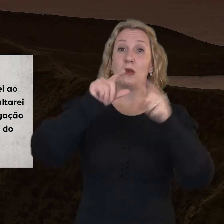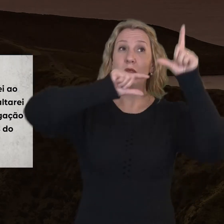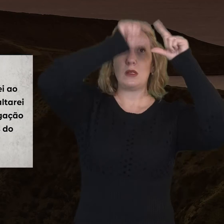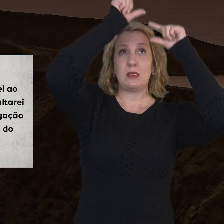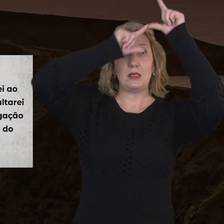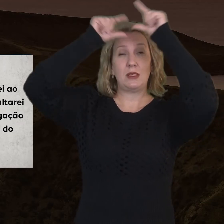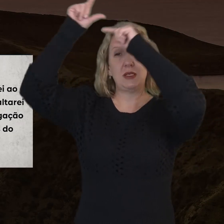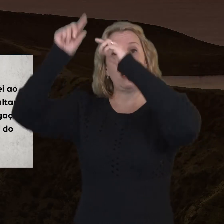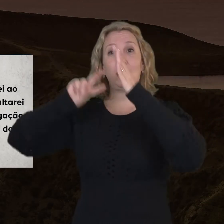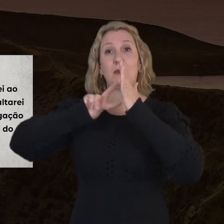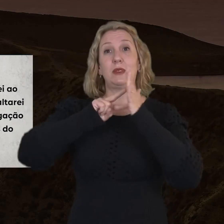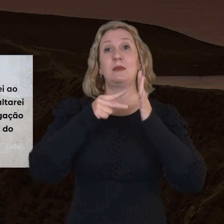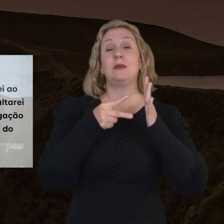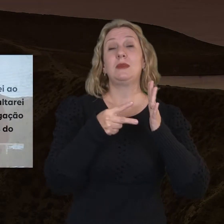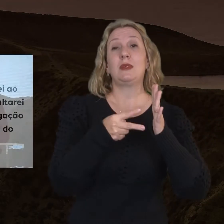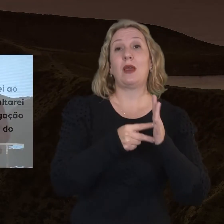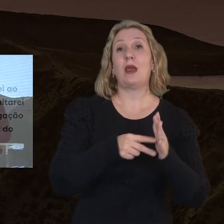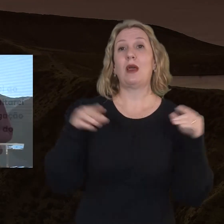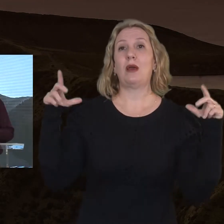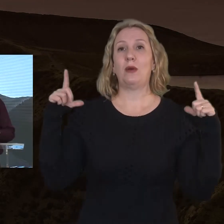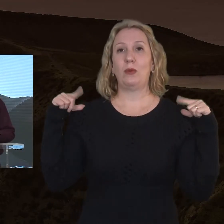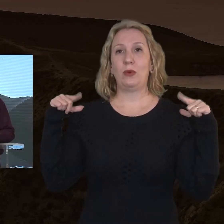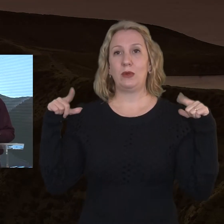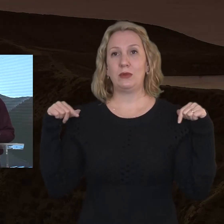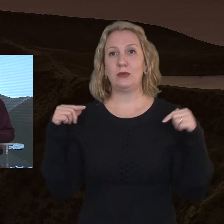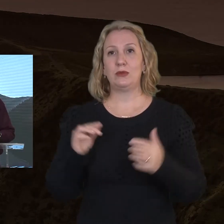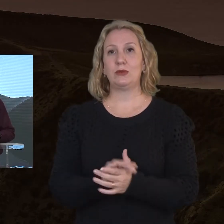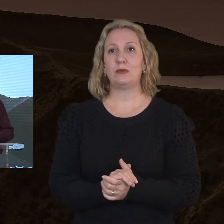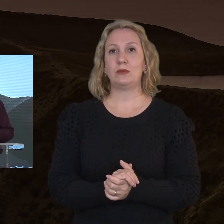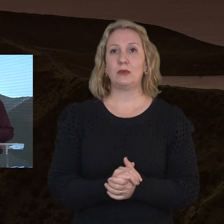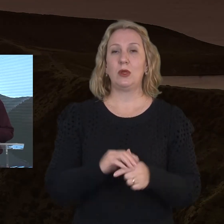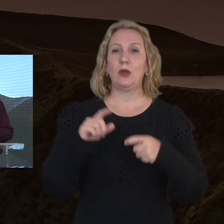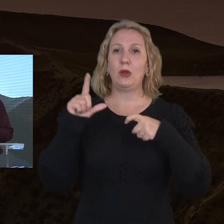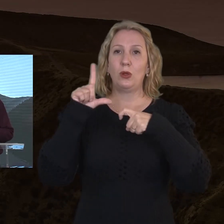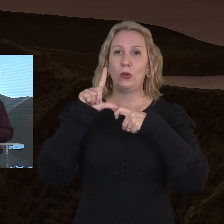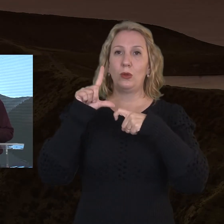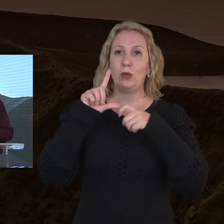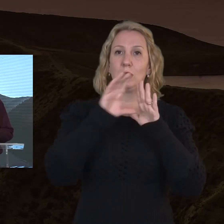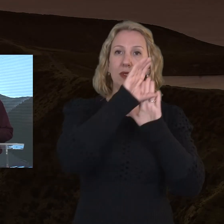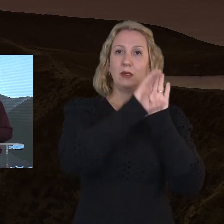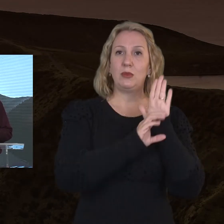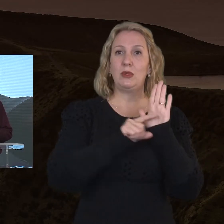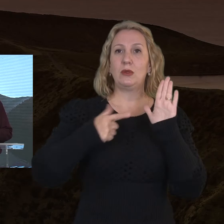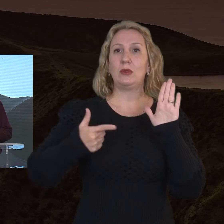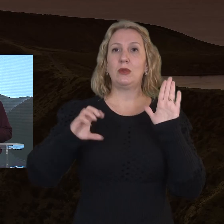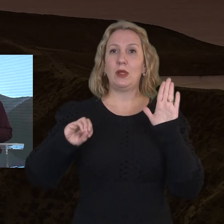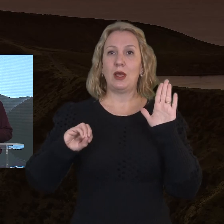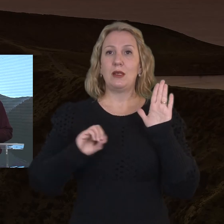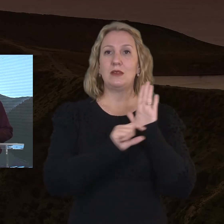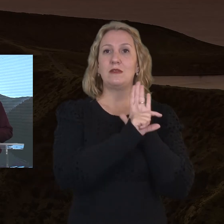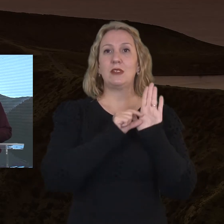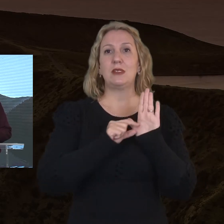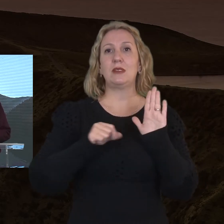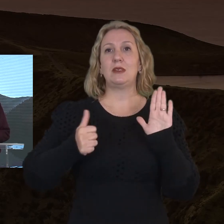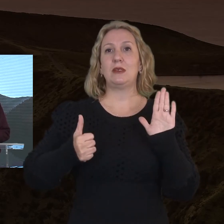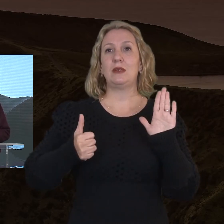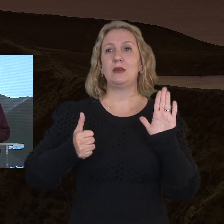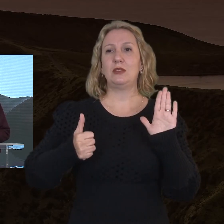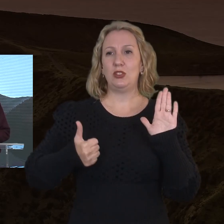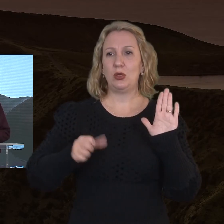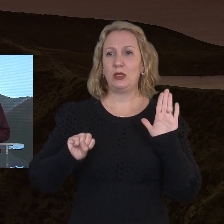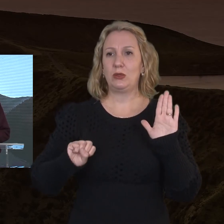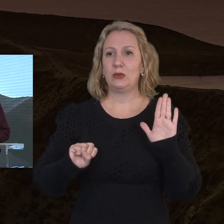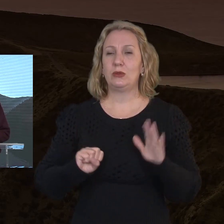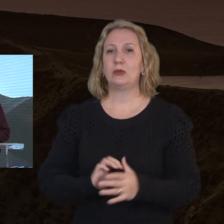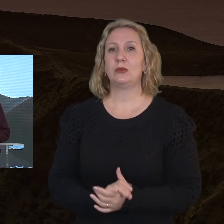vamos ver agora também a lucas capítulo 10 versículo 18 lucas capítulo 10 versículo